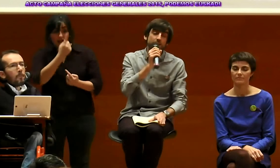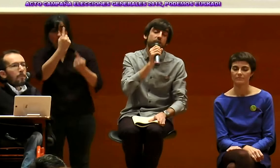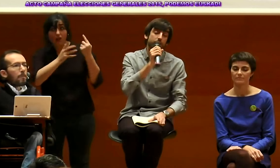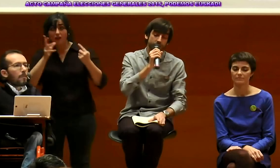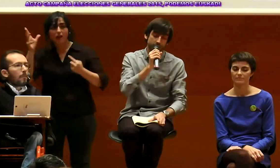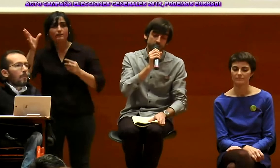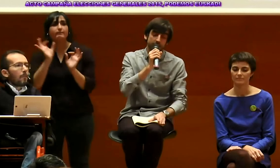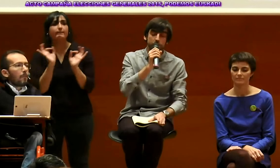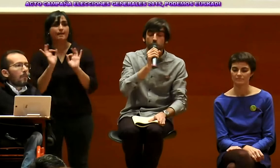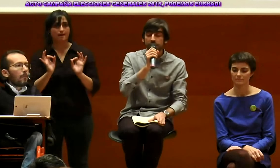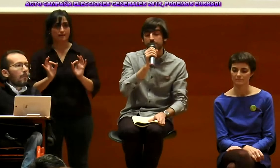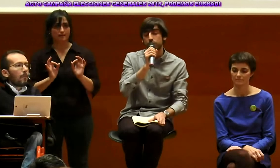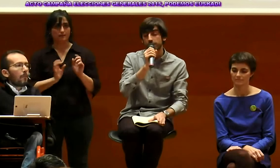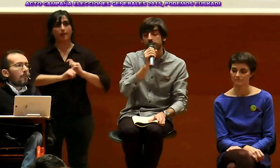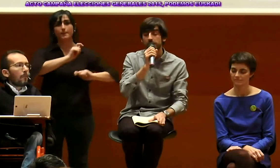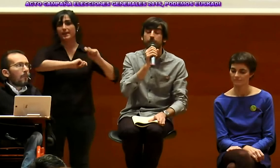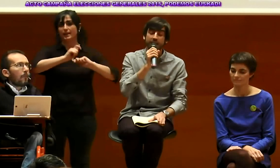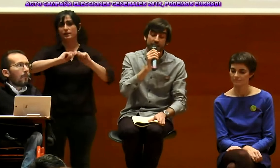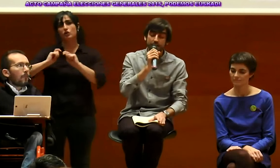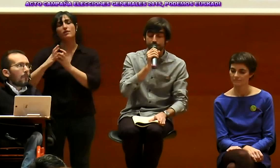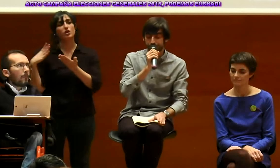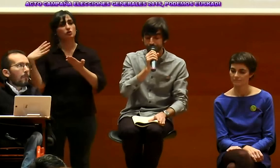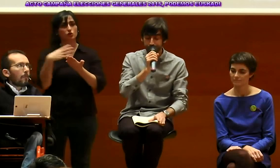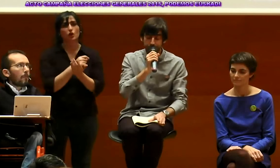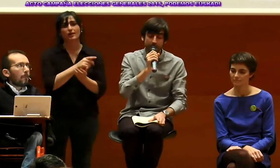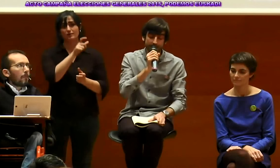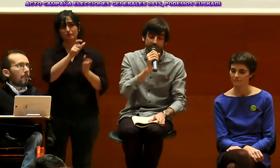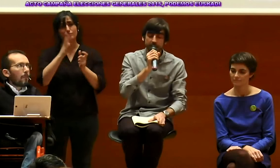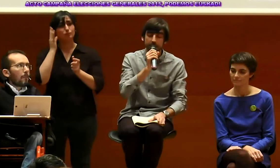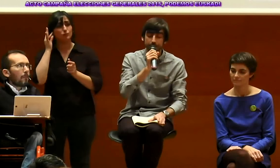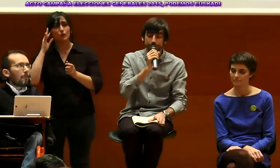Todas las asociaciones y todas las mujeres implicadas